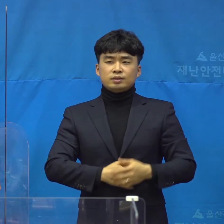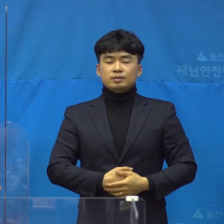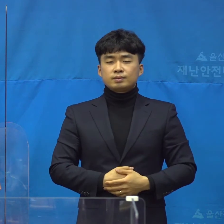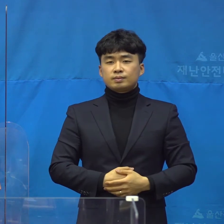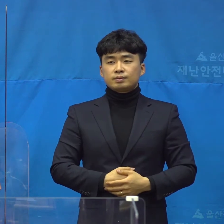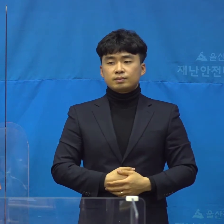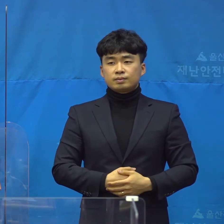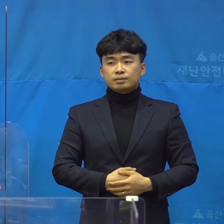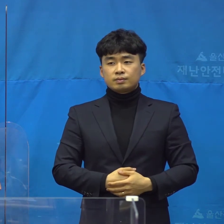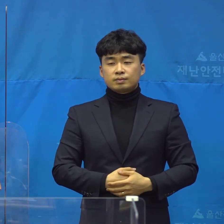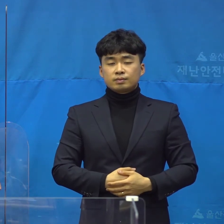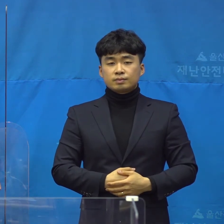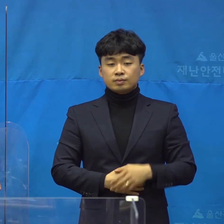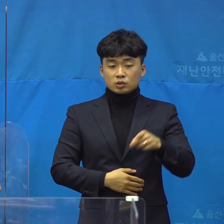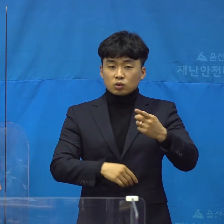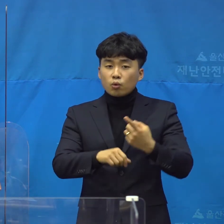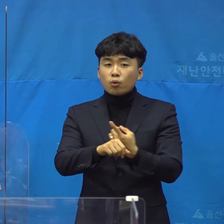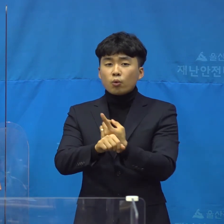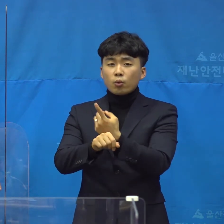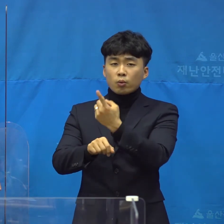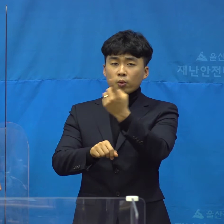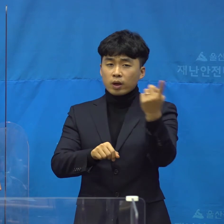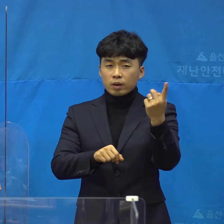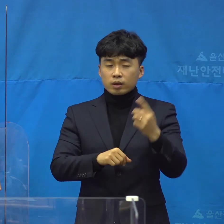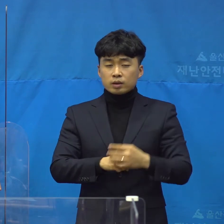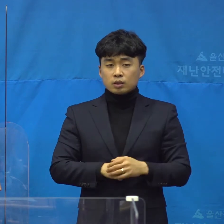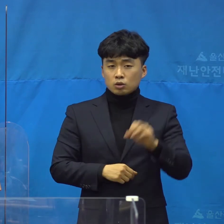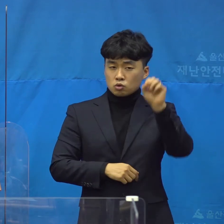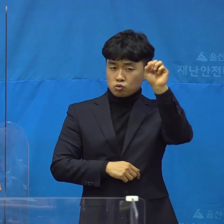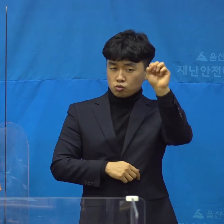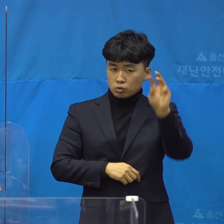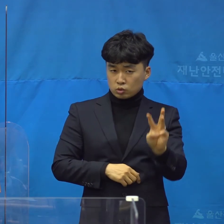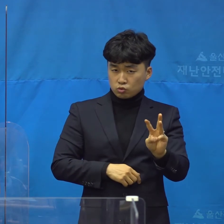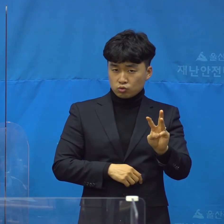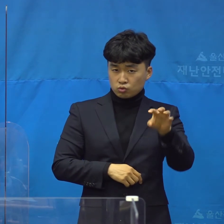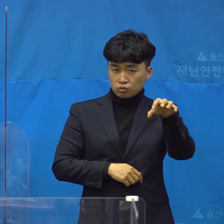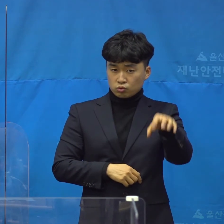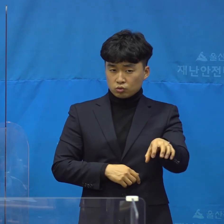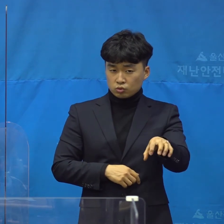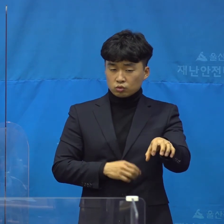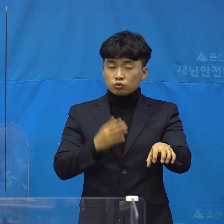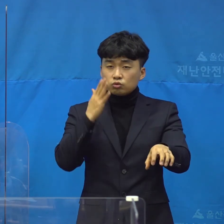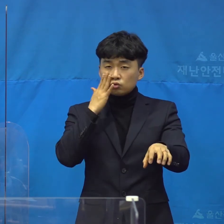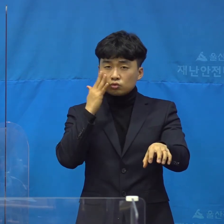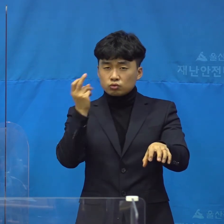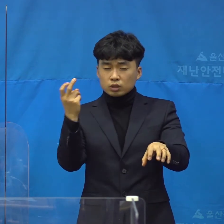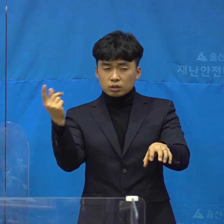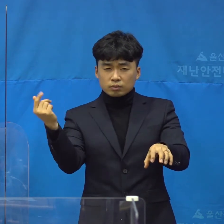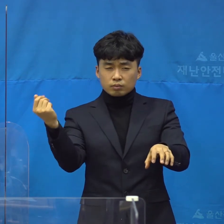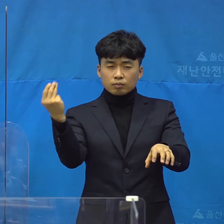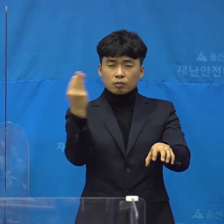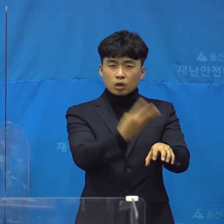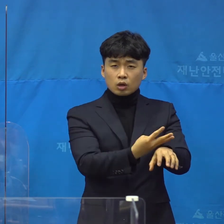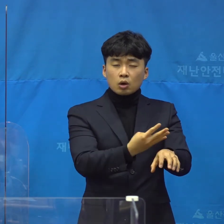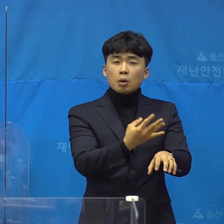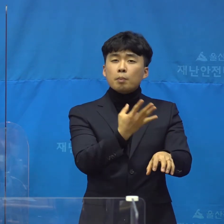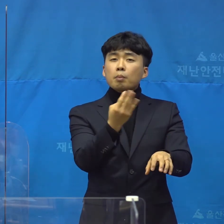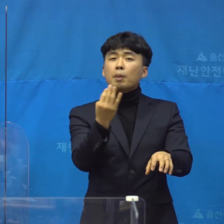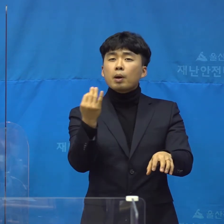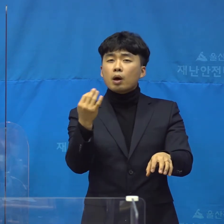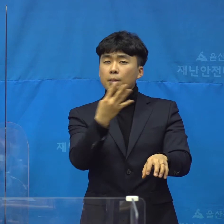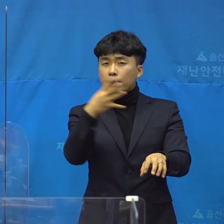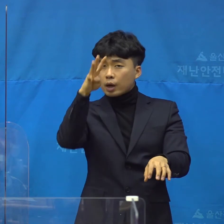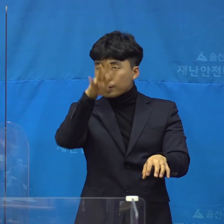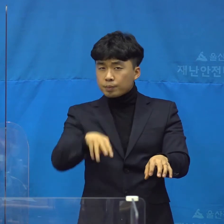네. 분들 외에 혹시 그쪽 그 광주 쪽에서 울산에서 참석하신 분들이 몇 분이야 되는지가